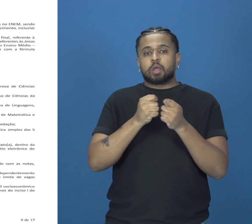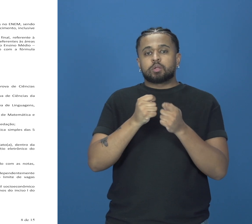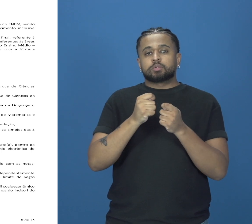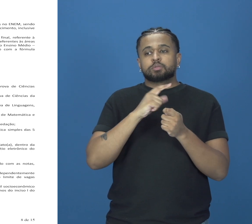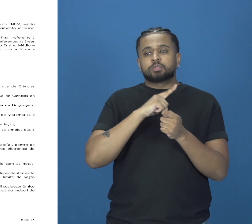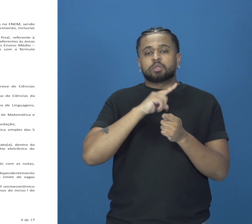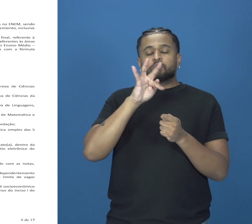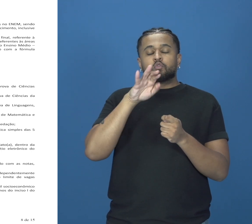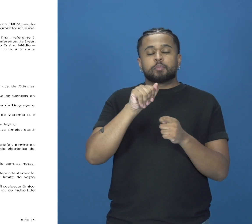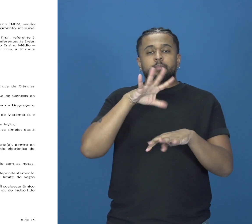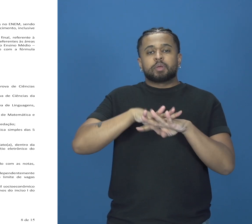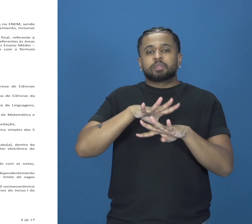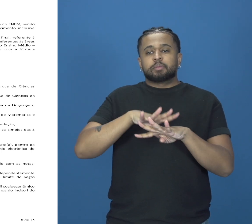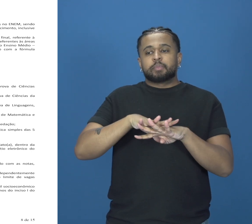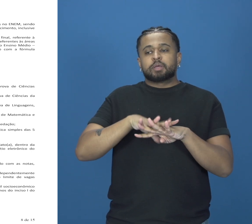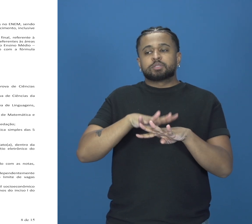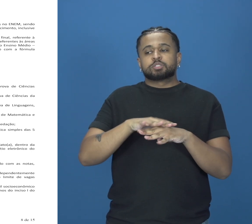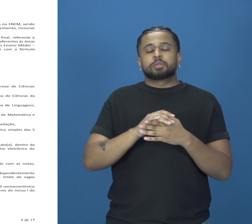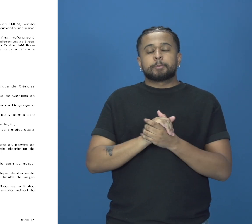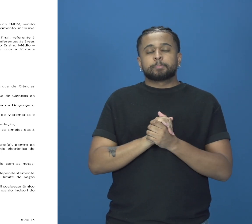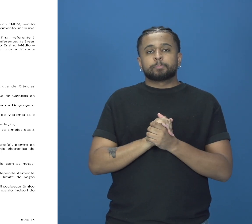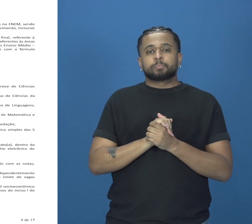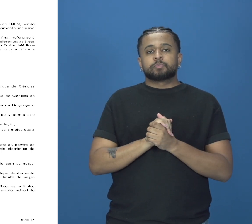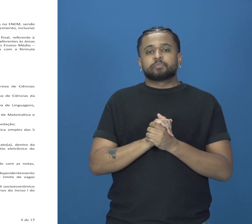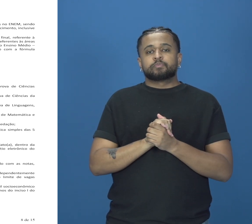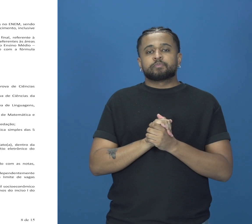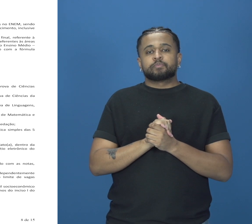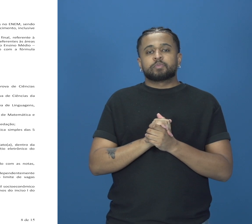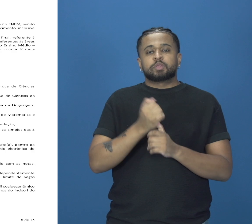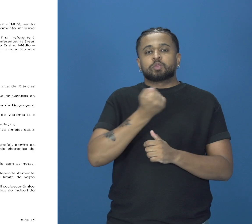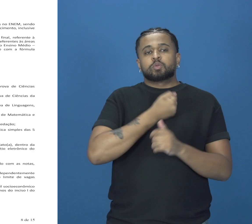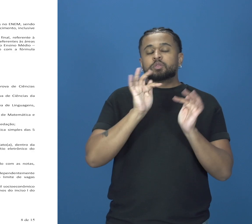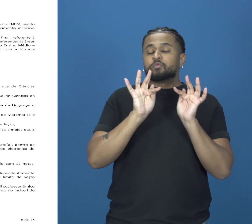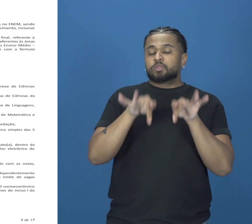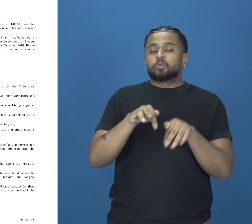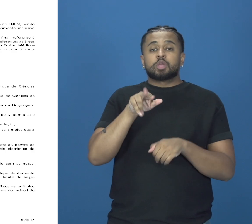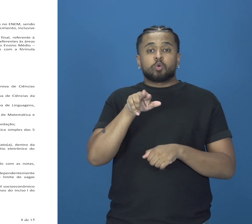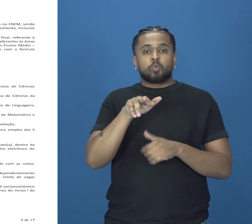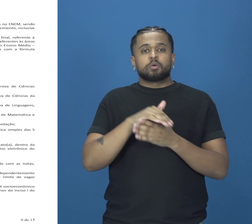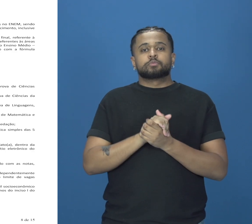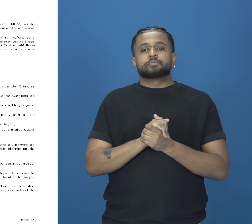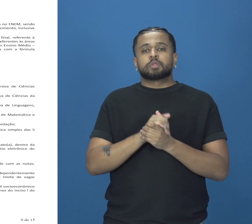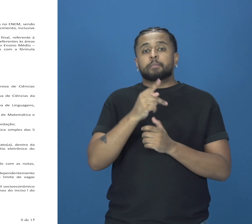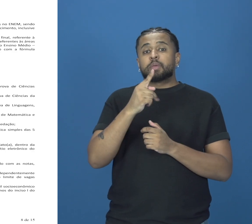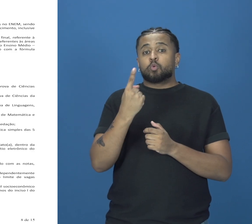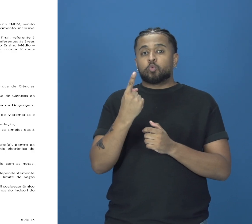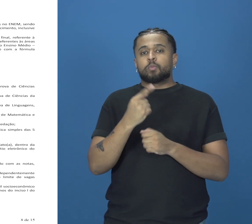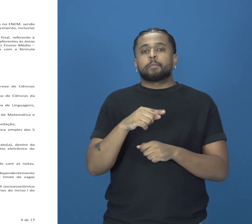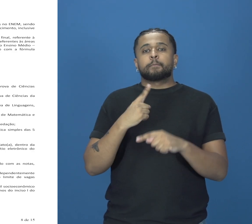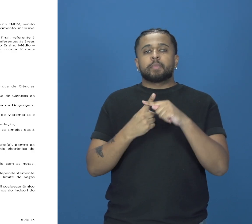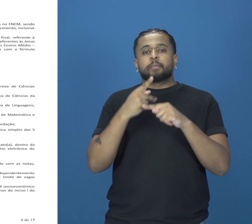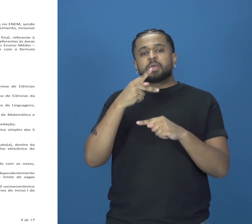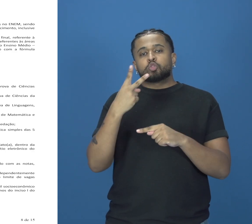acordo com a fórmula matemática abaixo. 2 pontos. Nota final igual P1